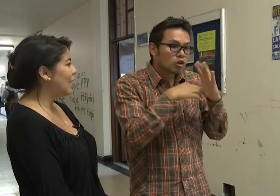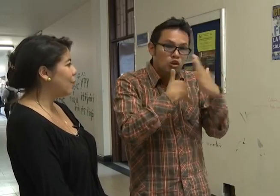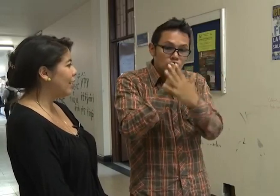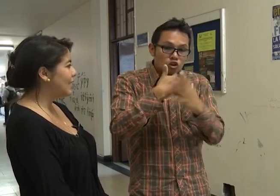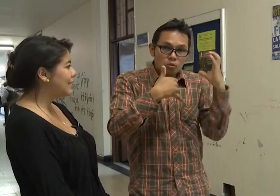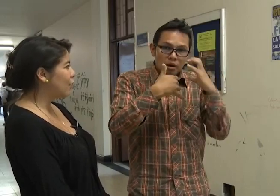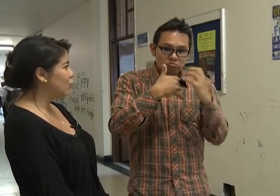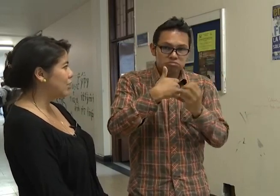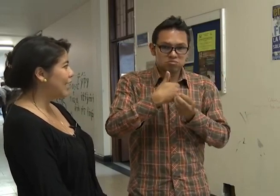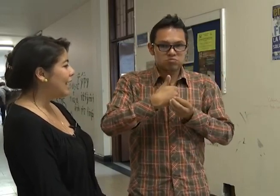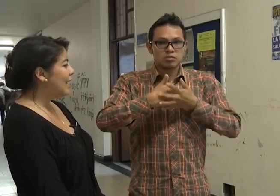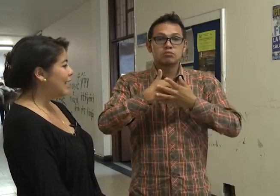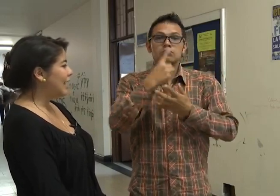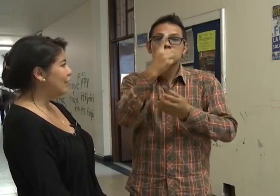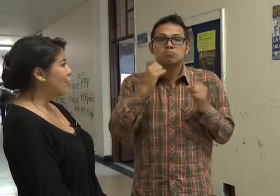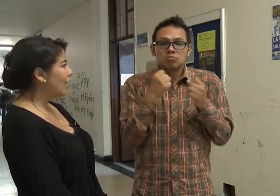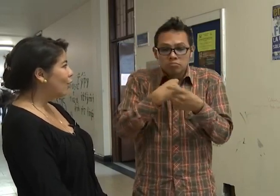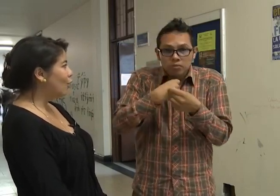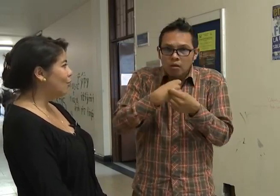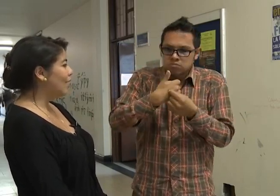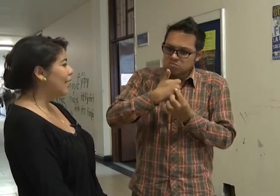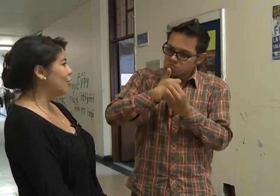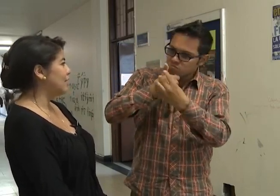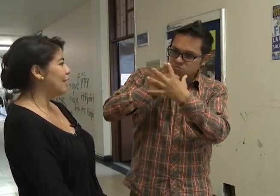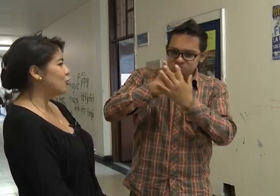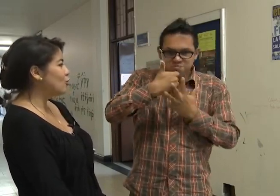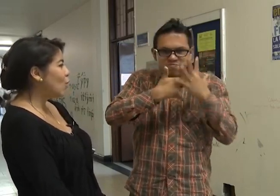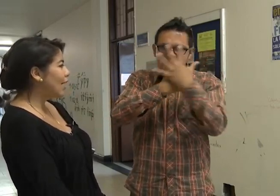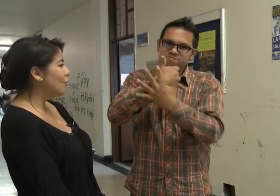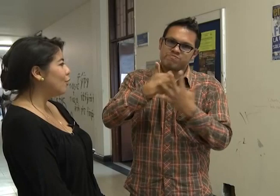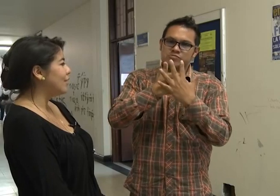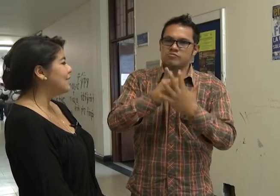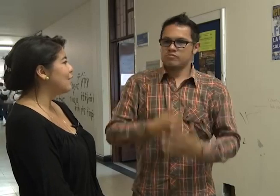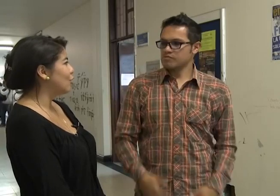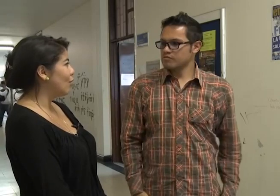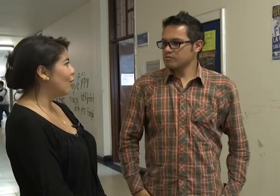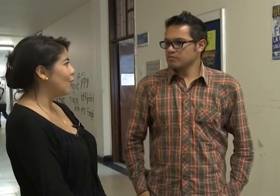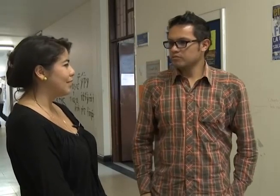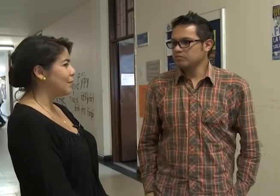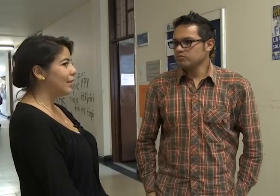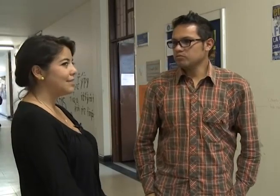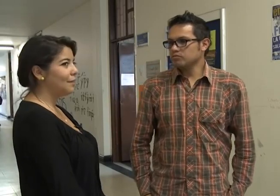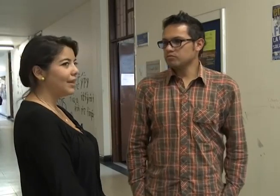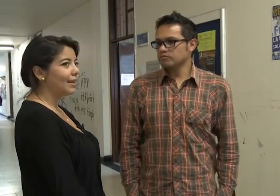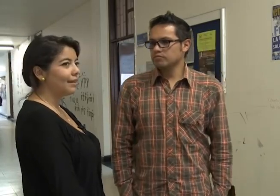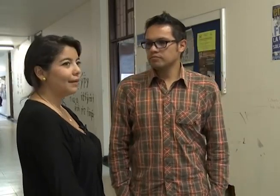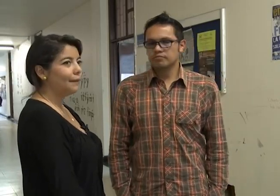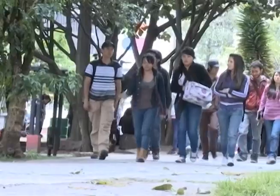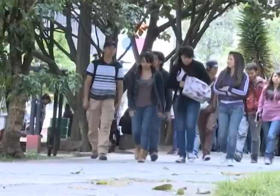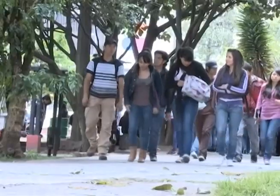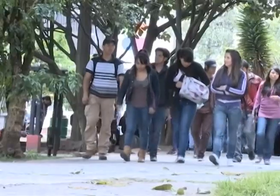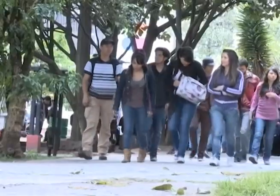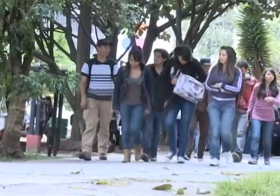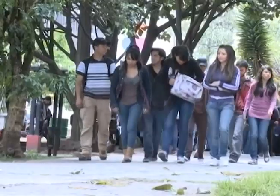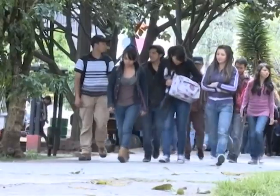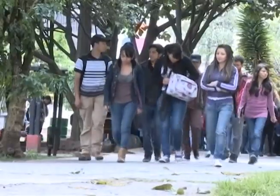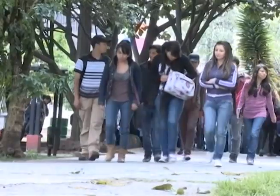pueda desarrollar y en toda Colombia, o sea, no solo acá en Bogotá, sino en toda Colombia se puede desempeñar. La idea del proyecto no